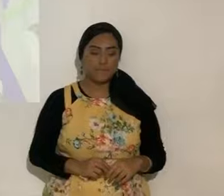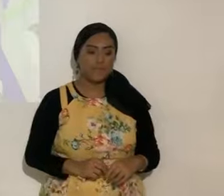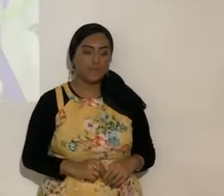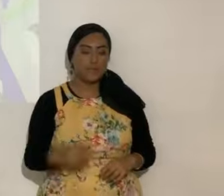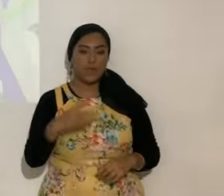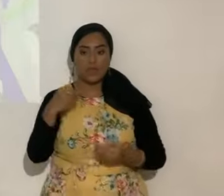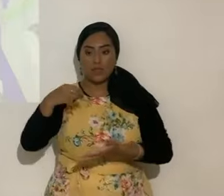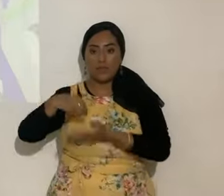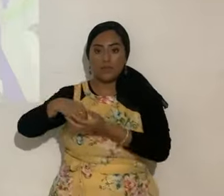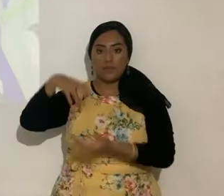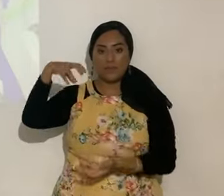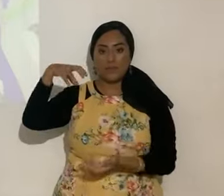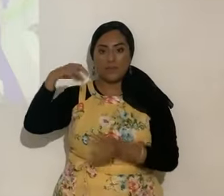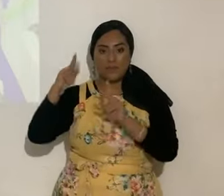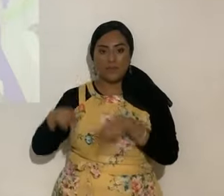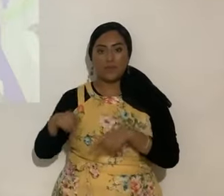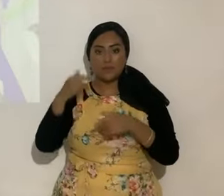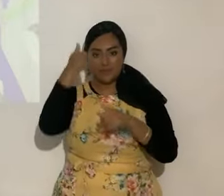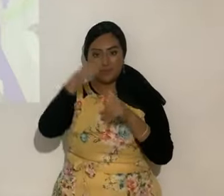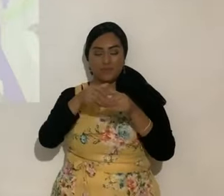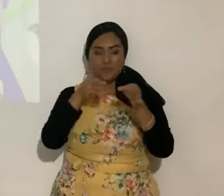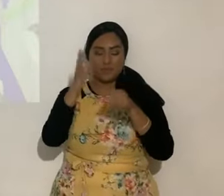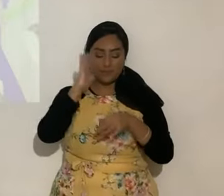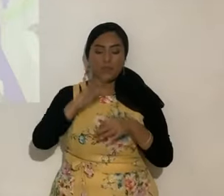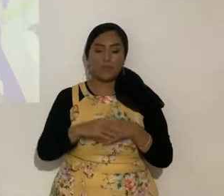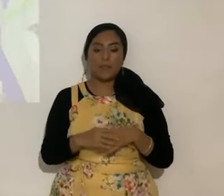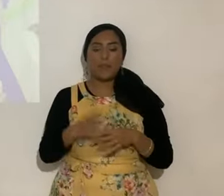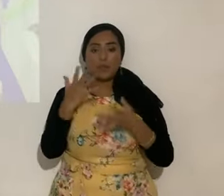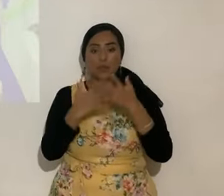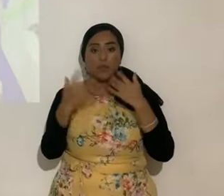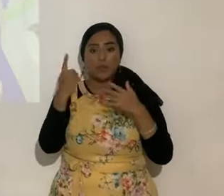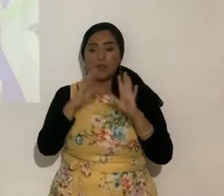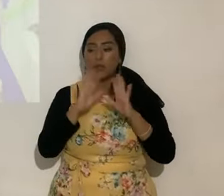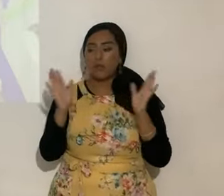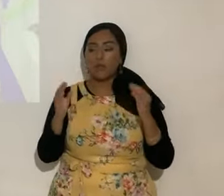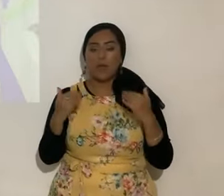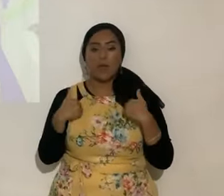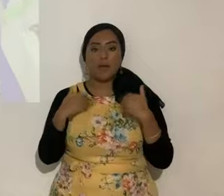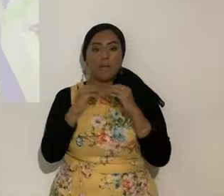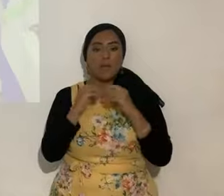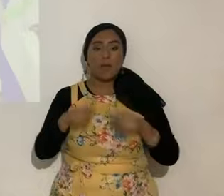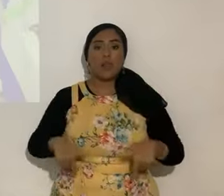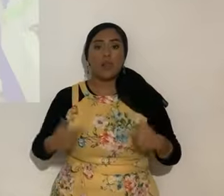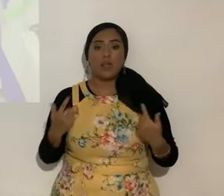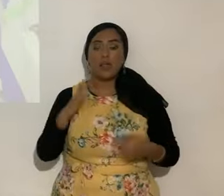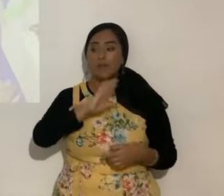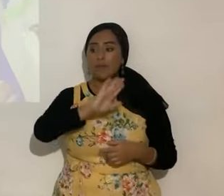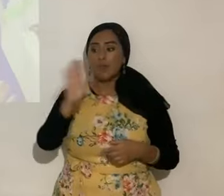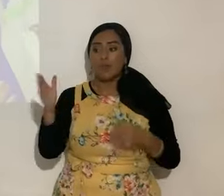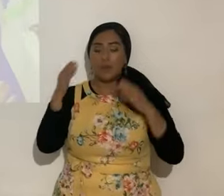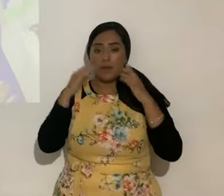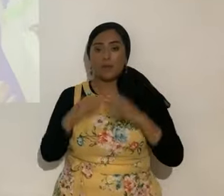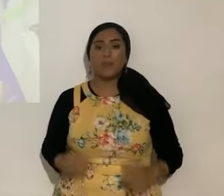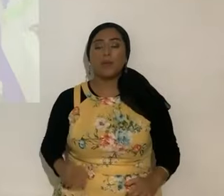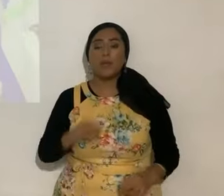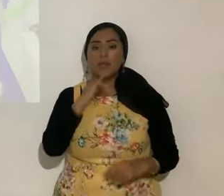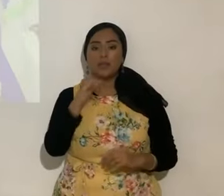y el rico Epulón, ¿se acuerdan? Entonces, alguien, ya no tiene vida, su cuerpo, o sea, su cuerpo está muerto,